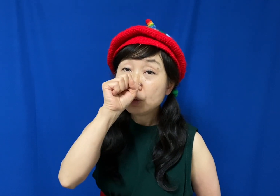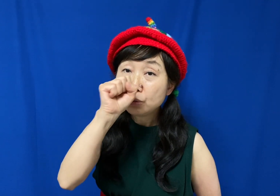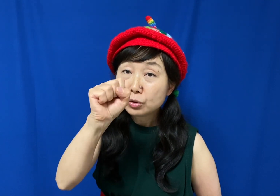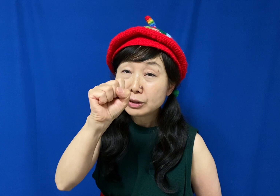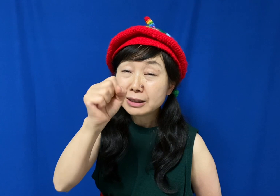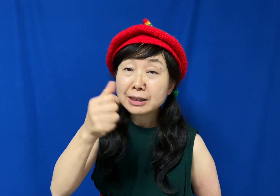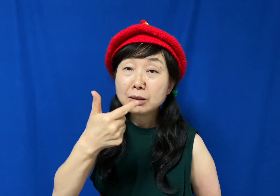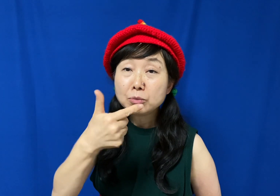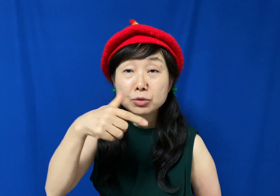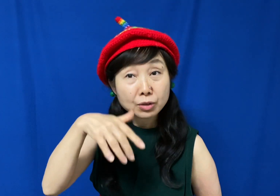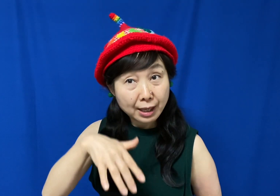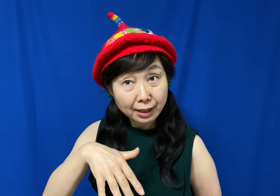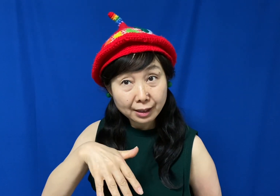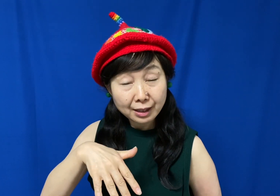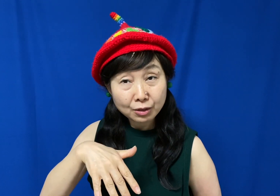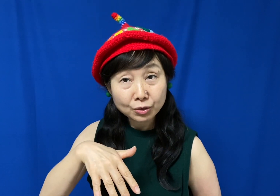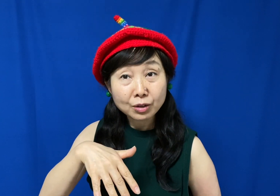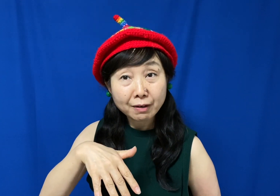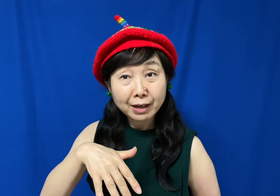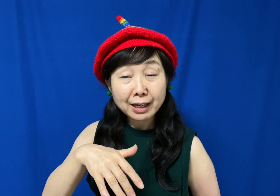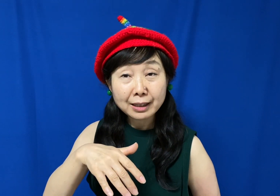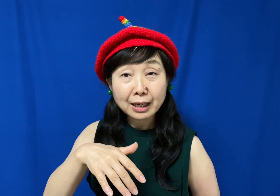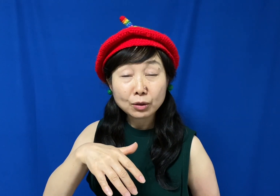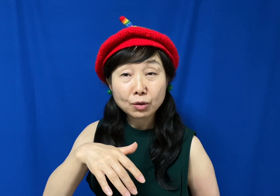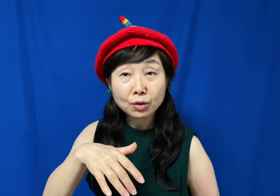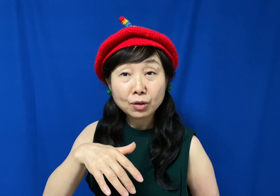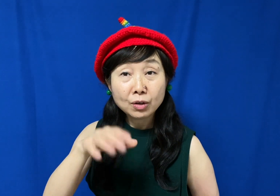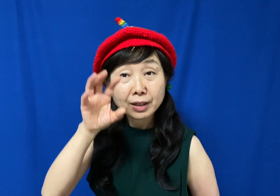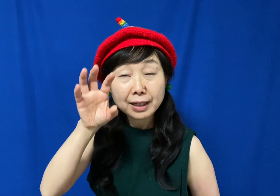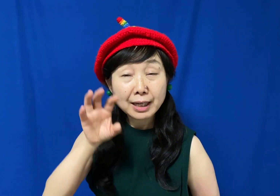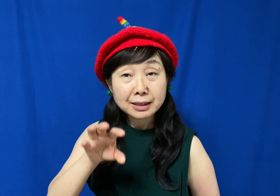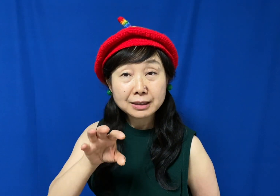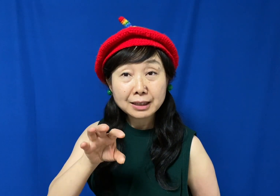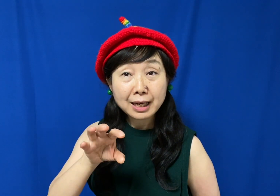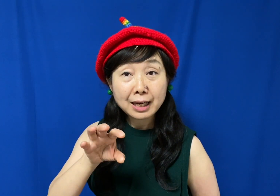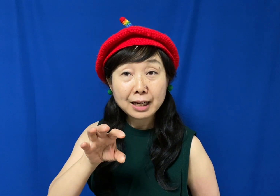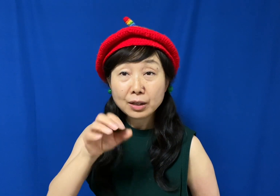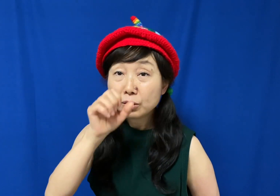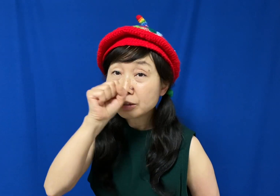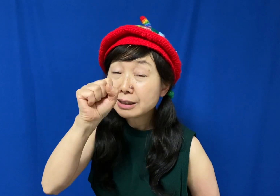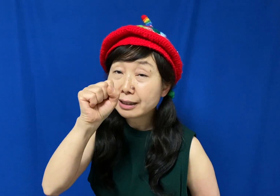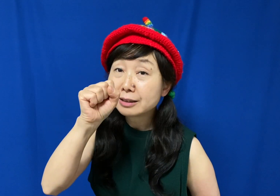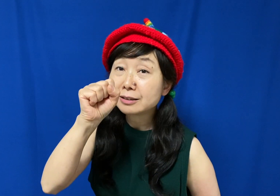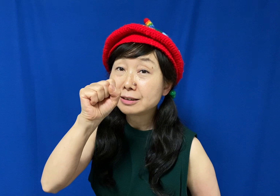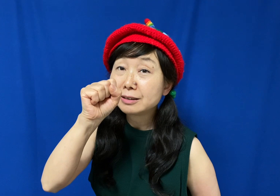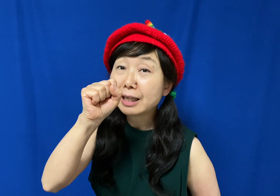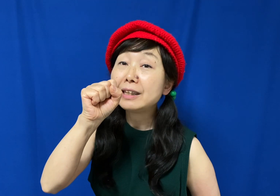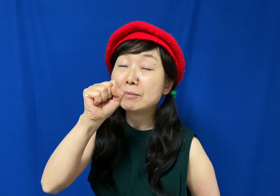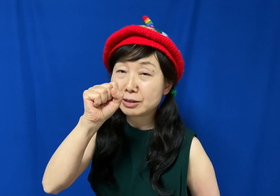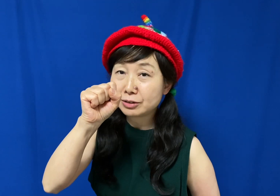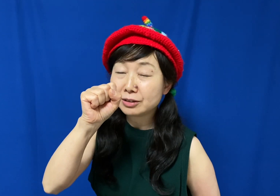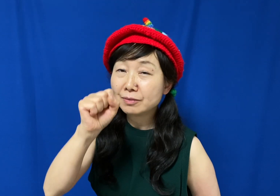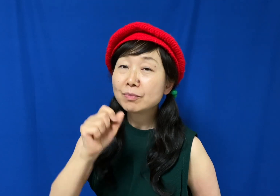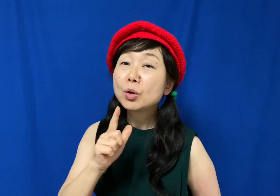川吉宗っていうのが漢字が吉だけ つけてます。